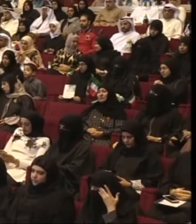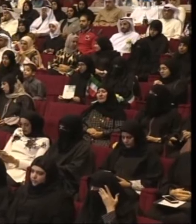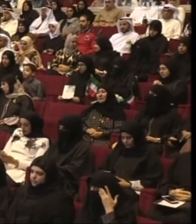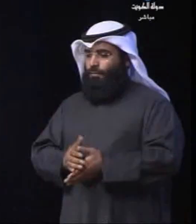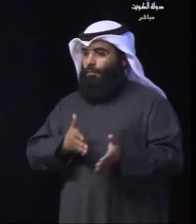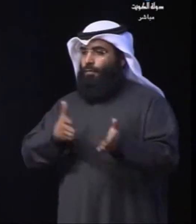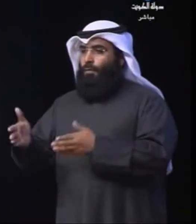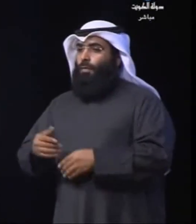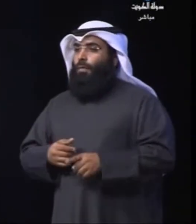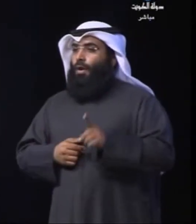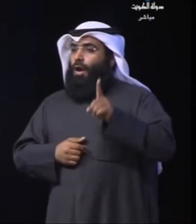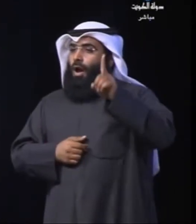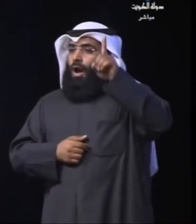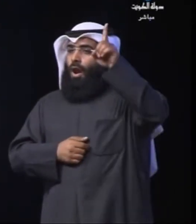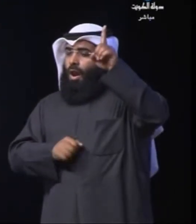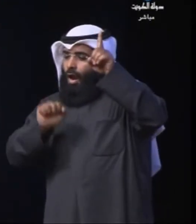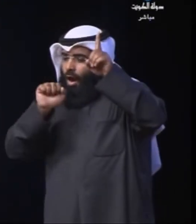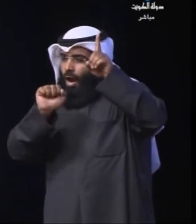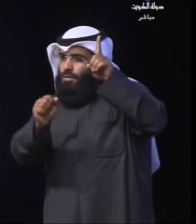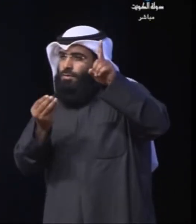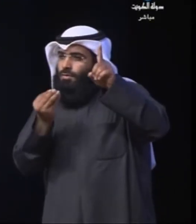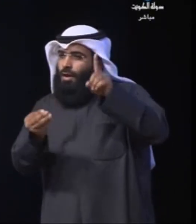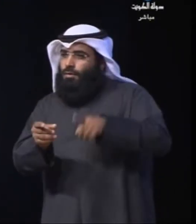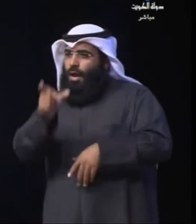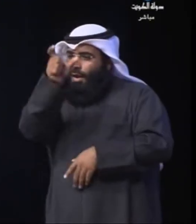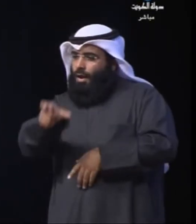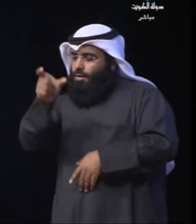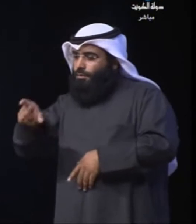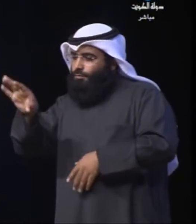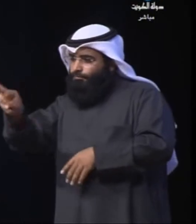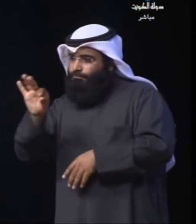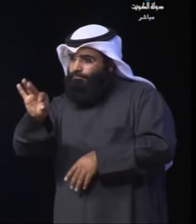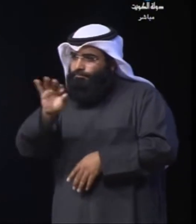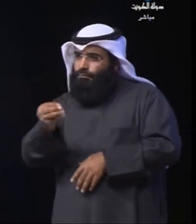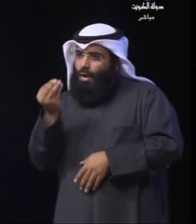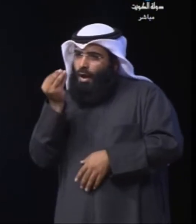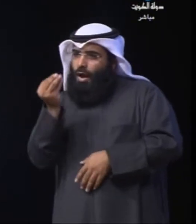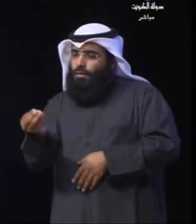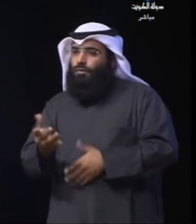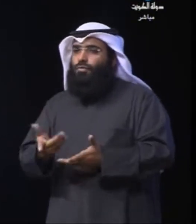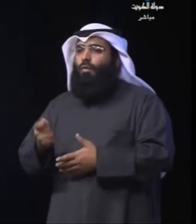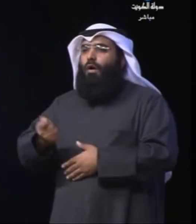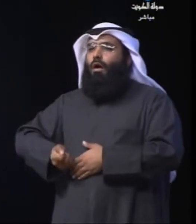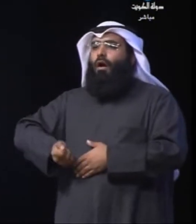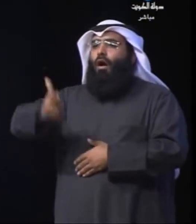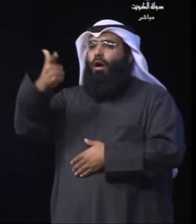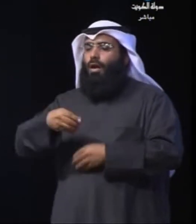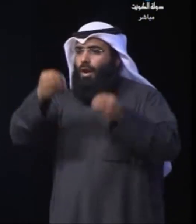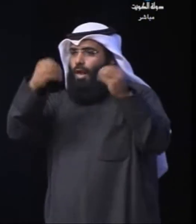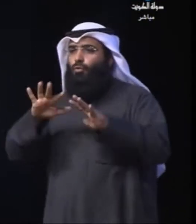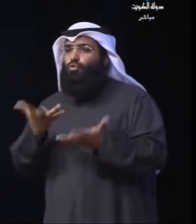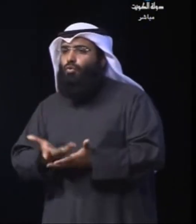اختص الله تعالى بعض عباده المؤمنين بنعمة جليلة ومنة غالية، وهي